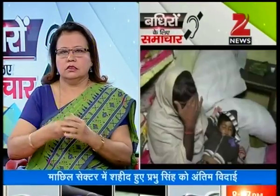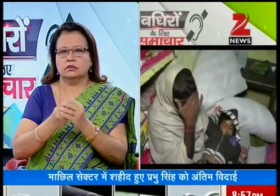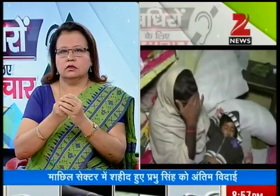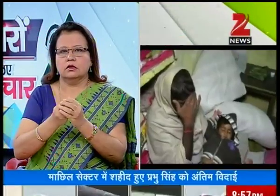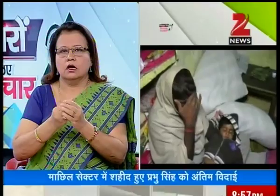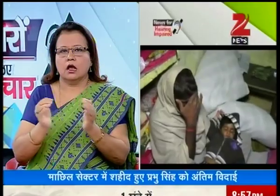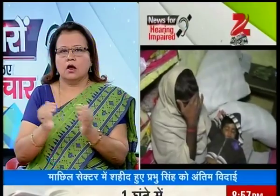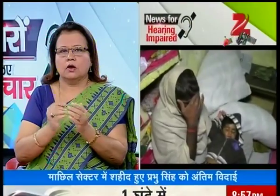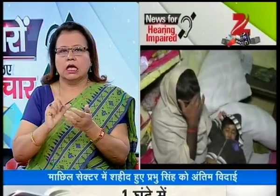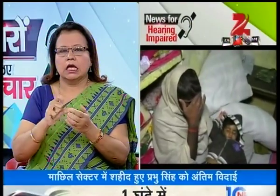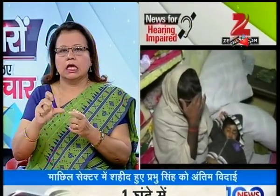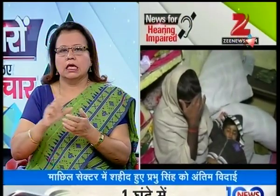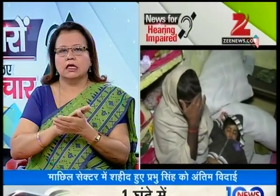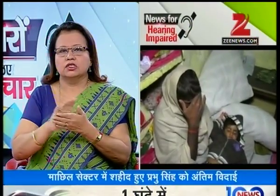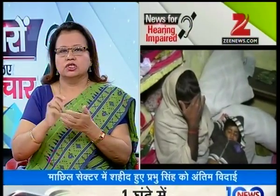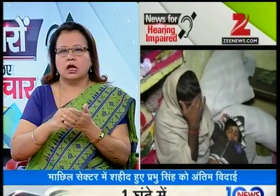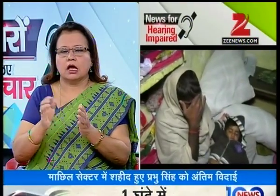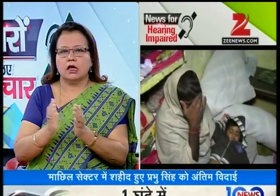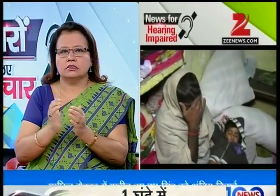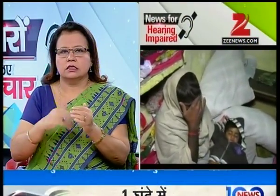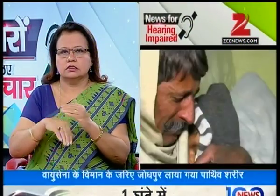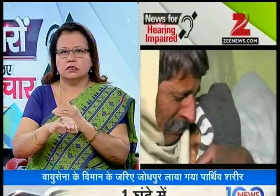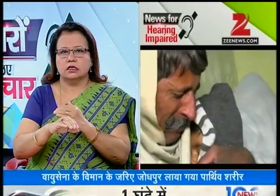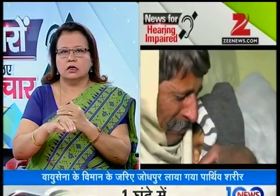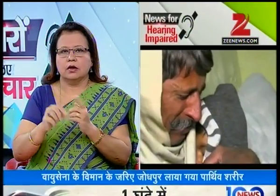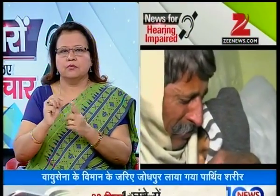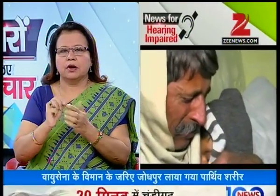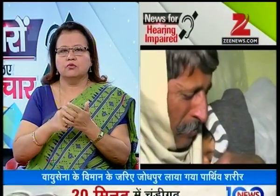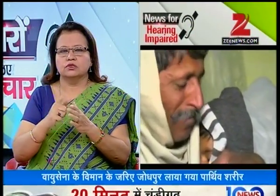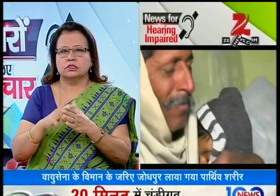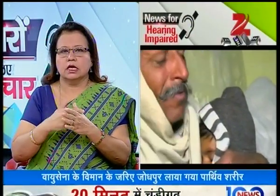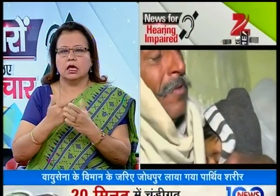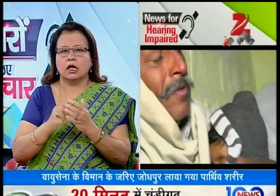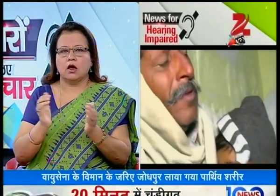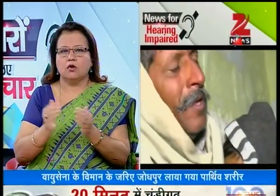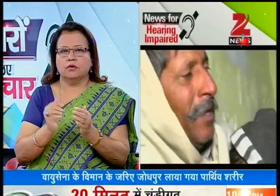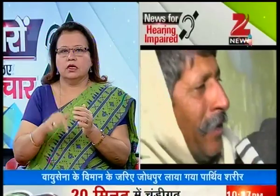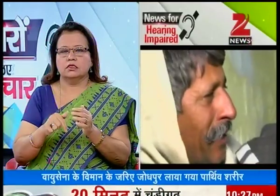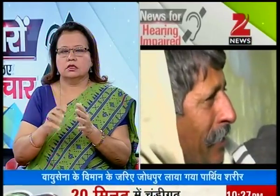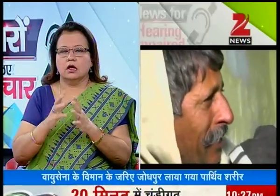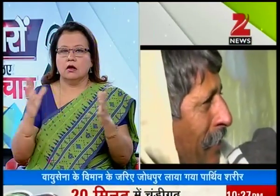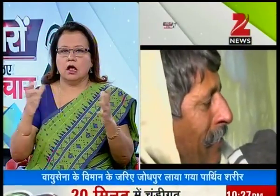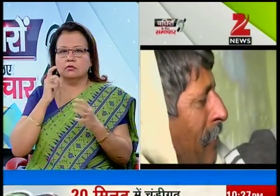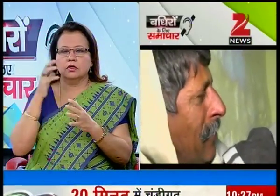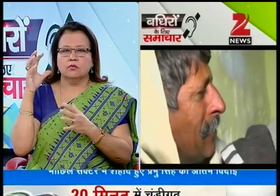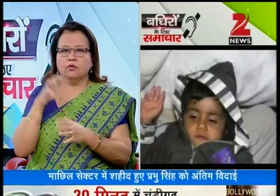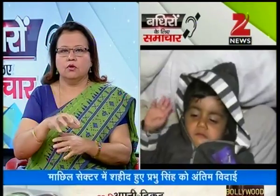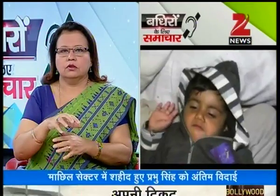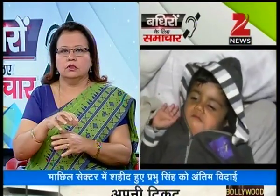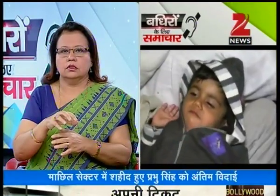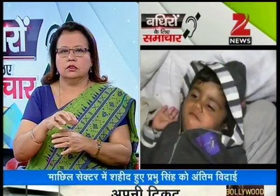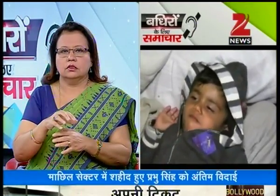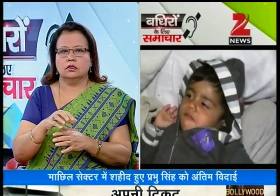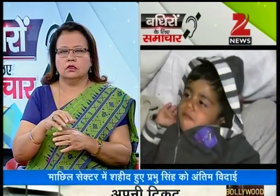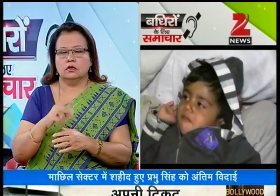उनके पत्रिक गांव खिरजा खास ले जाया जाएगा प्रभु सिंह के गांव में इस वक्त लोगों की भारी भीड़